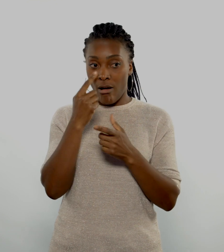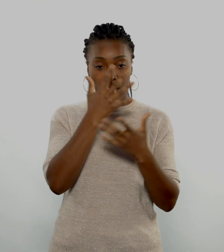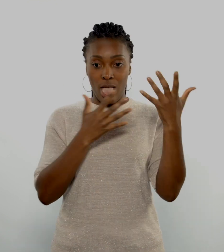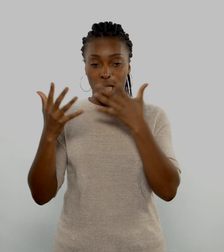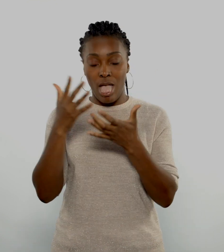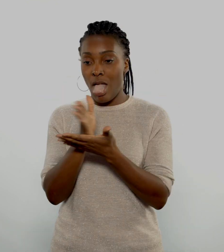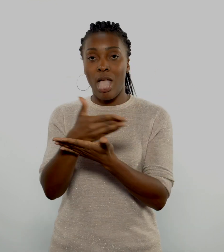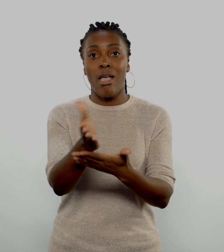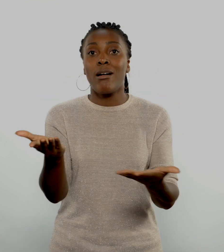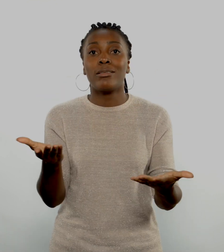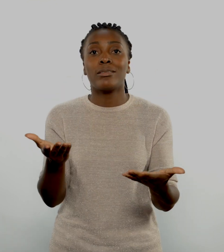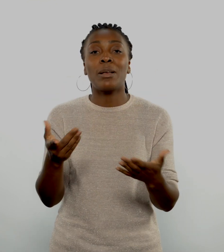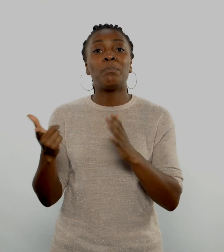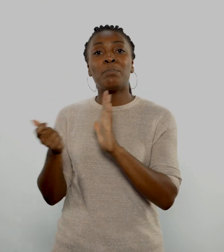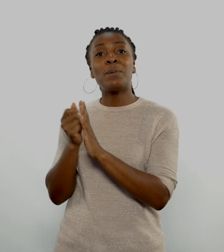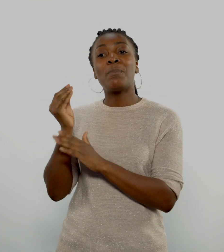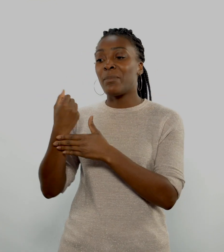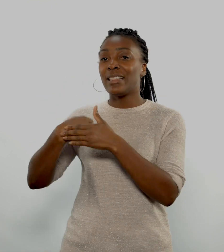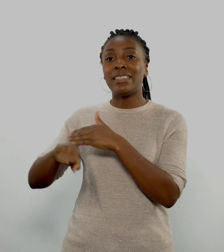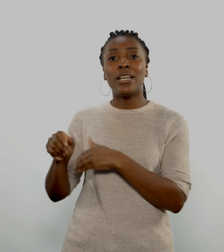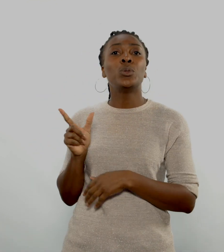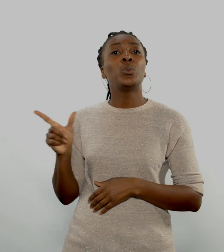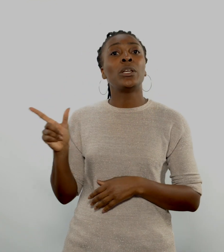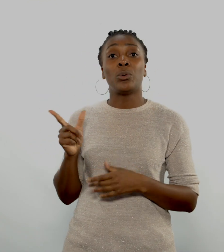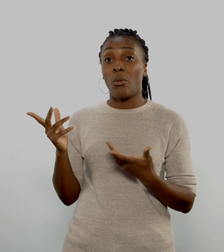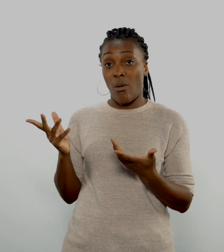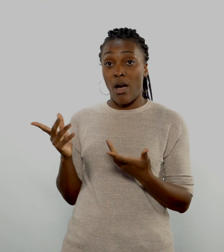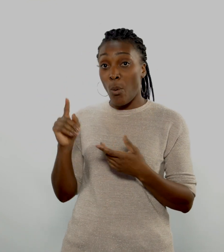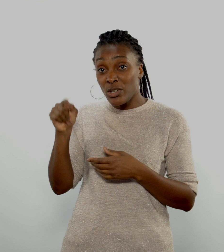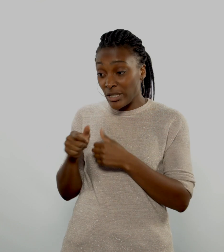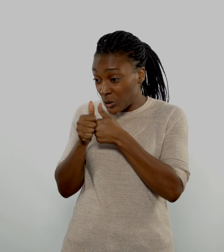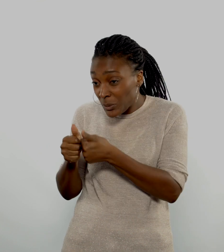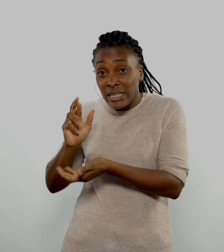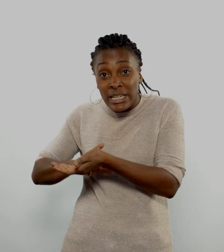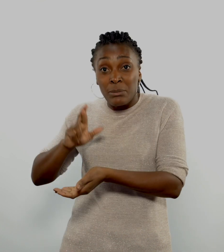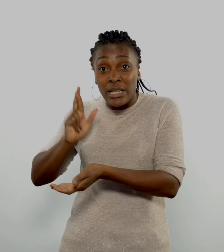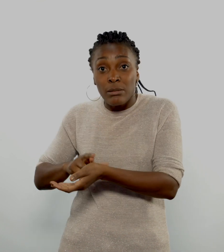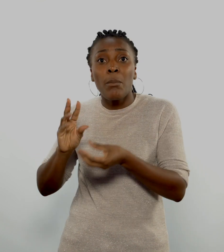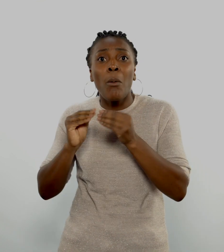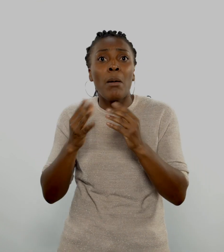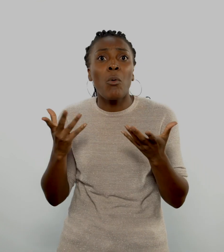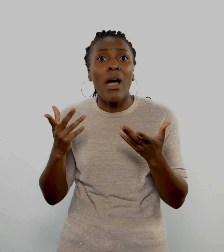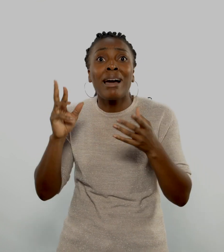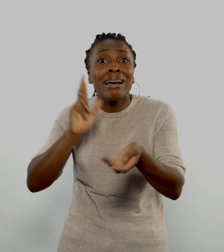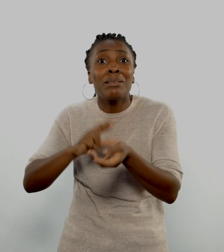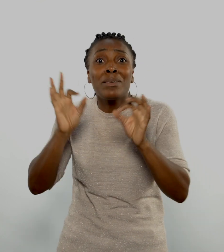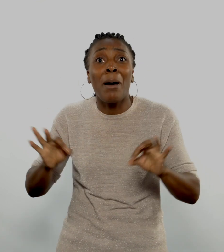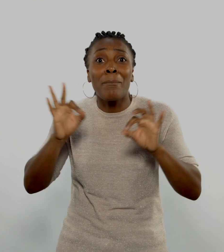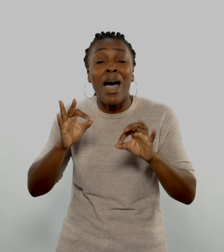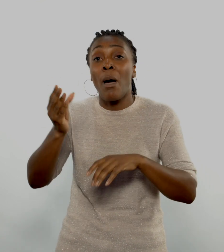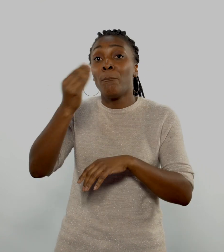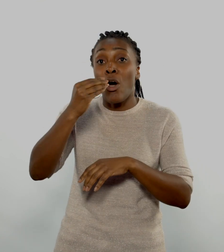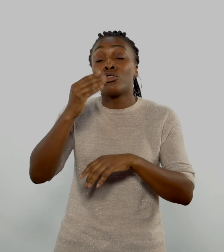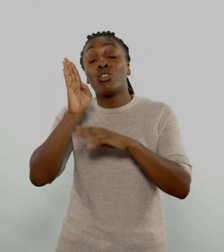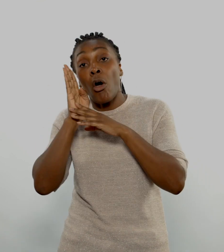de désorientation. Quand il est arrivé au monde, on vivait à son rythme. La difficulté est qu'il n'en avait pas.